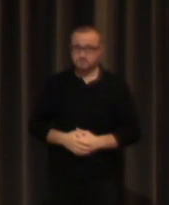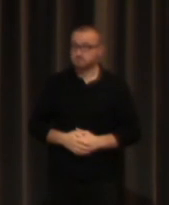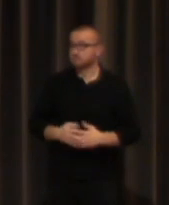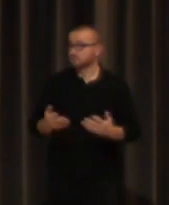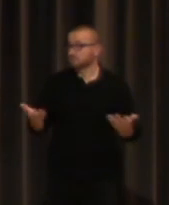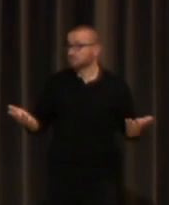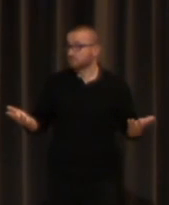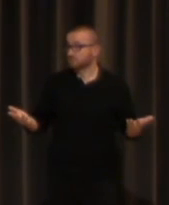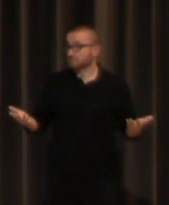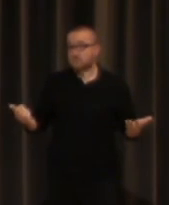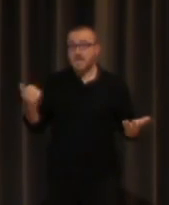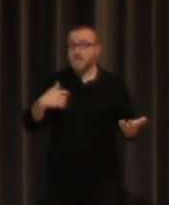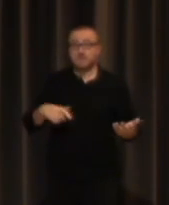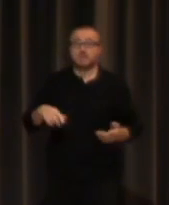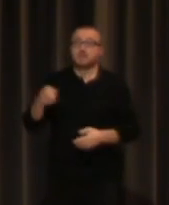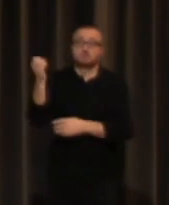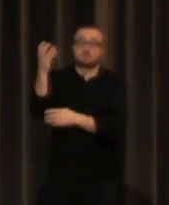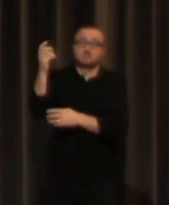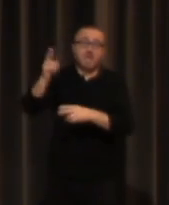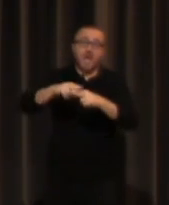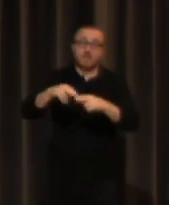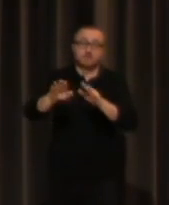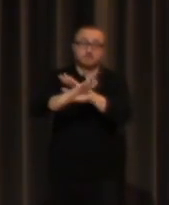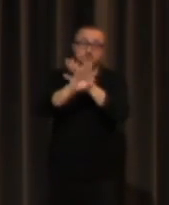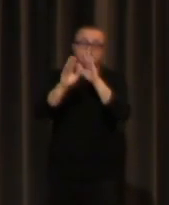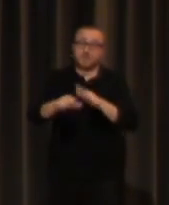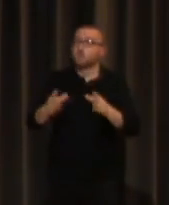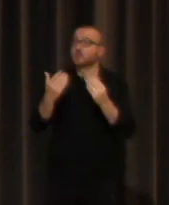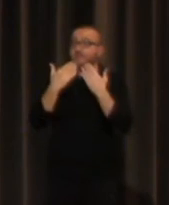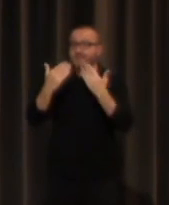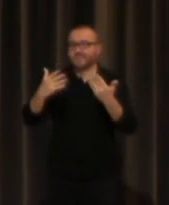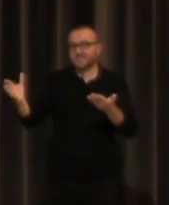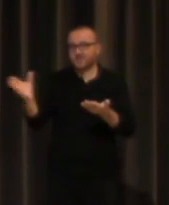Doncs donem per acabat l'acte. Moltes gràcies de nou.